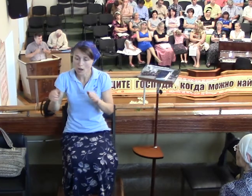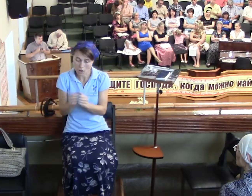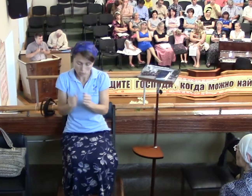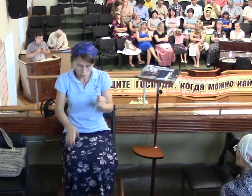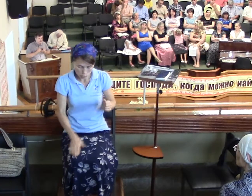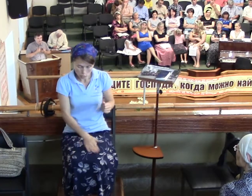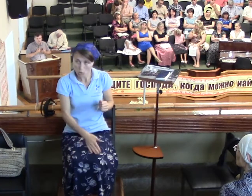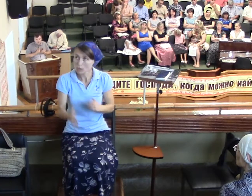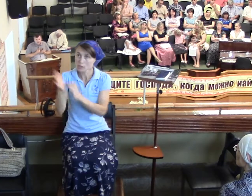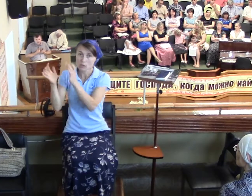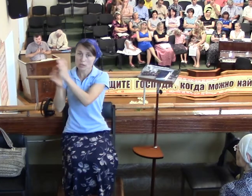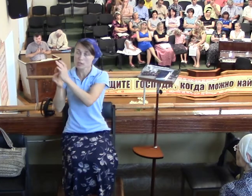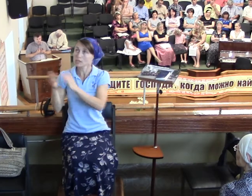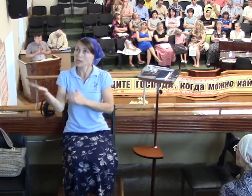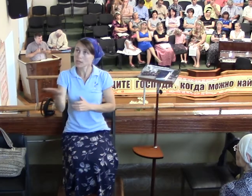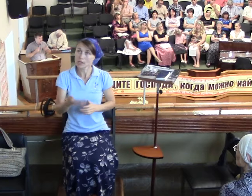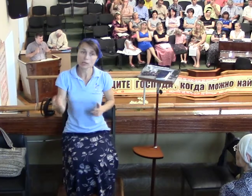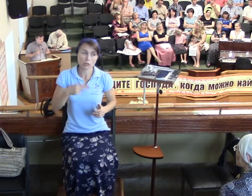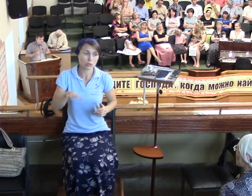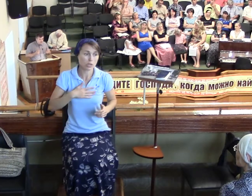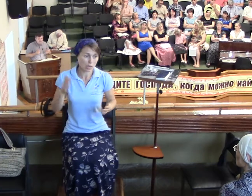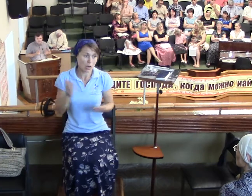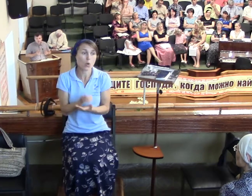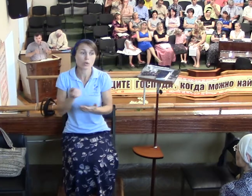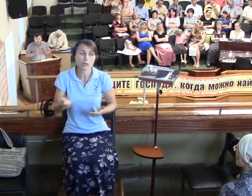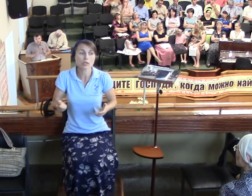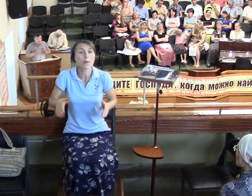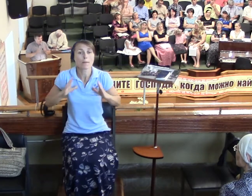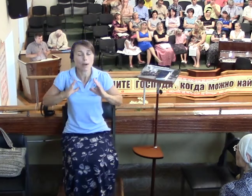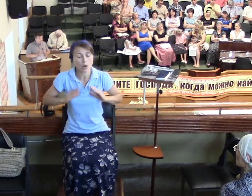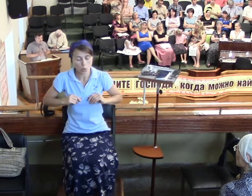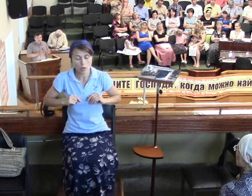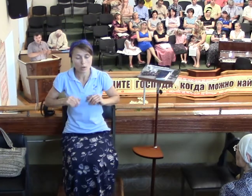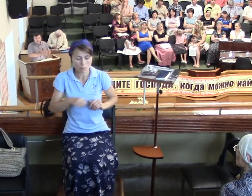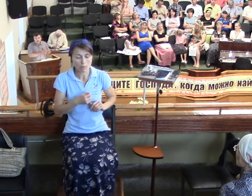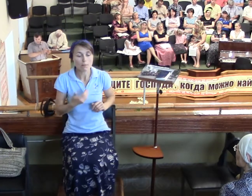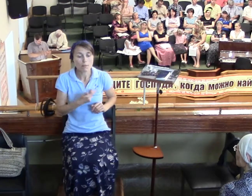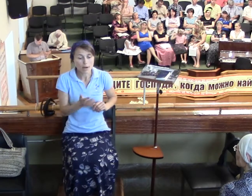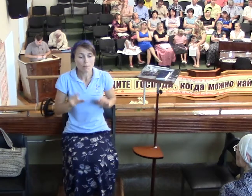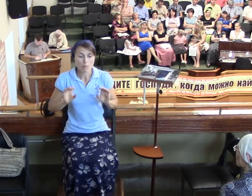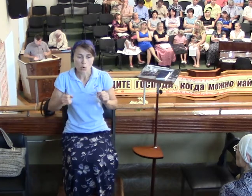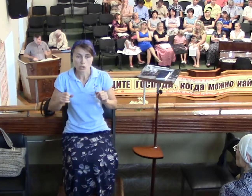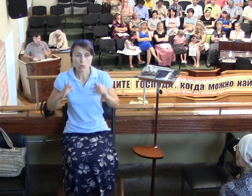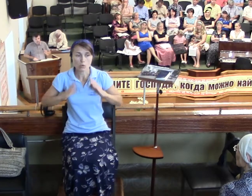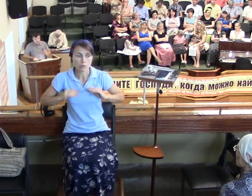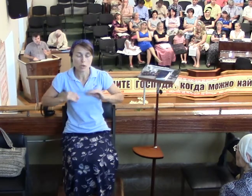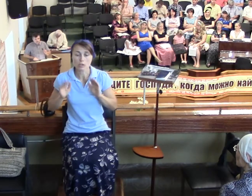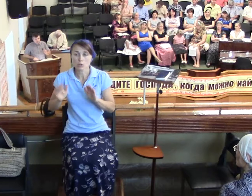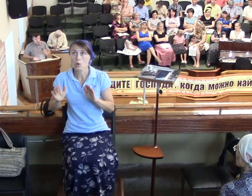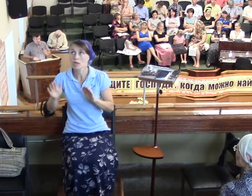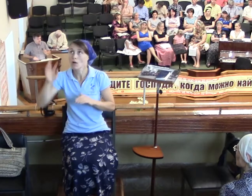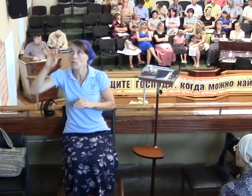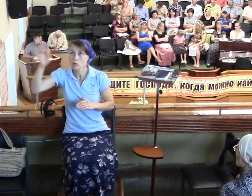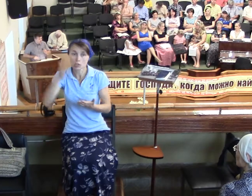душа обретает вот этот вот покой, освобождение от грехов. Мы можем успокоиться только в Божьем